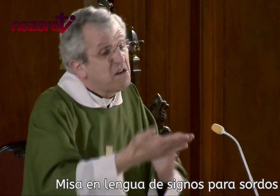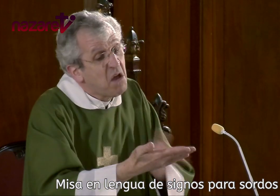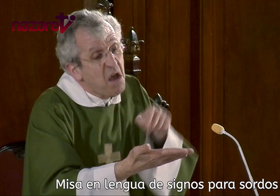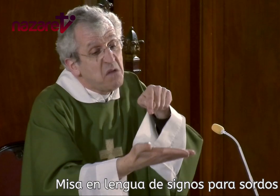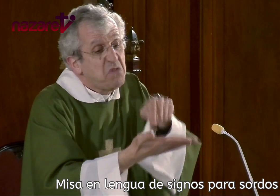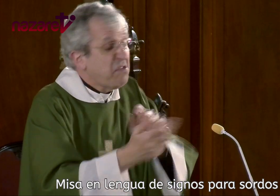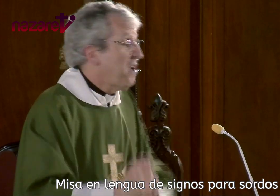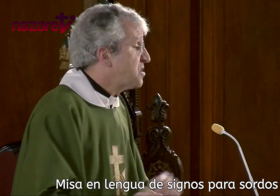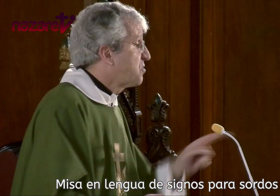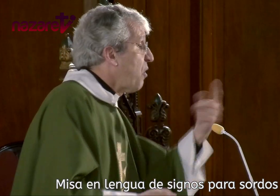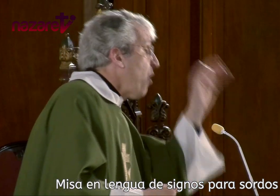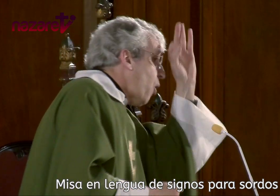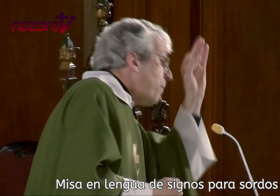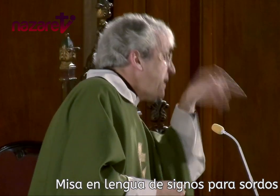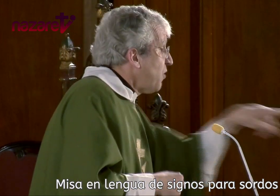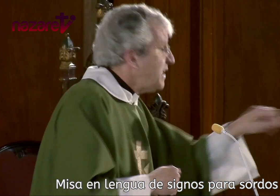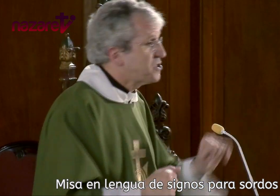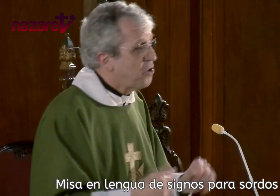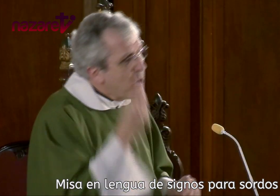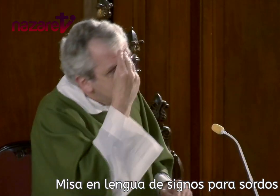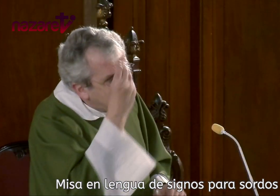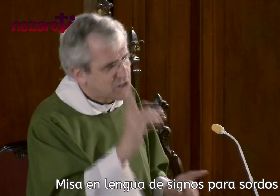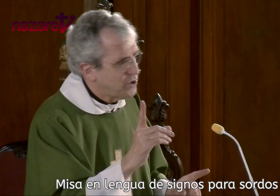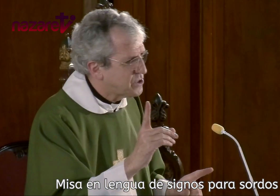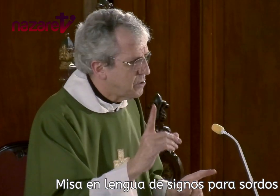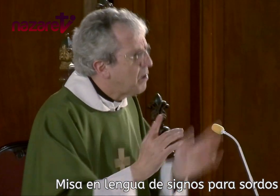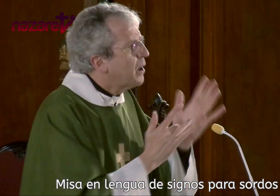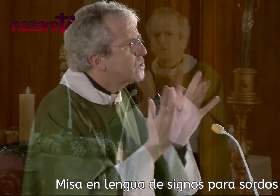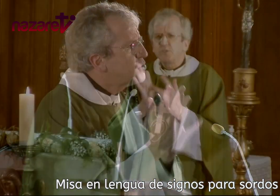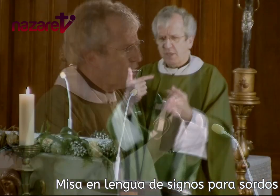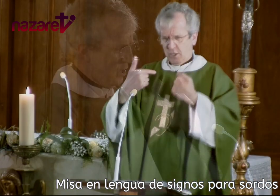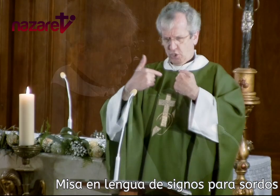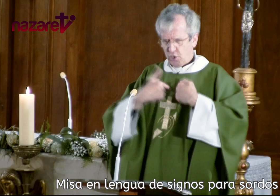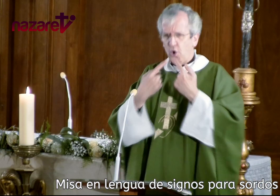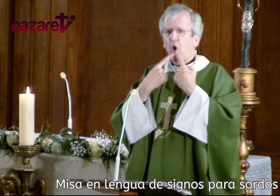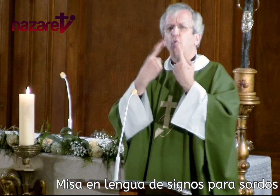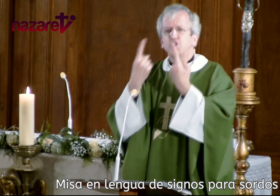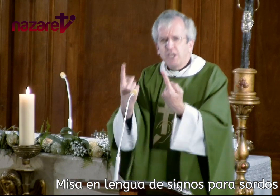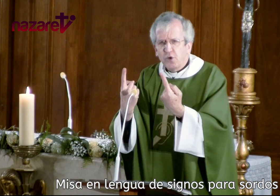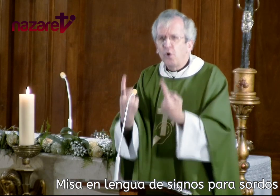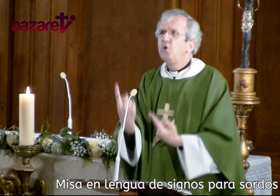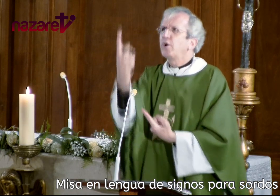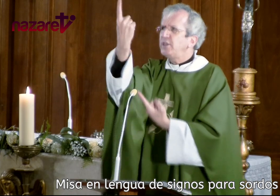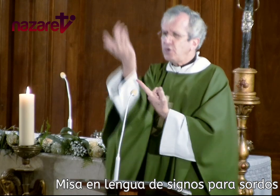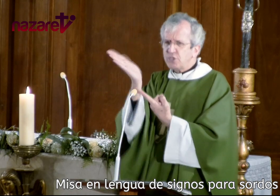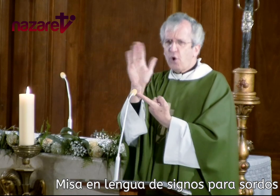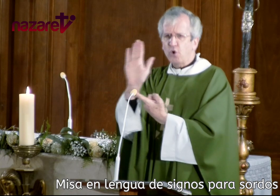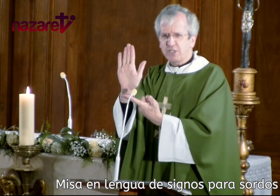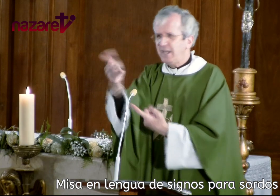dice esto opinó esto pienso esto jesús dice yo os digo lo que dios os quiere